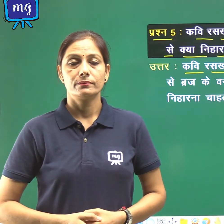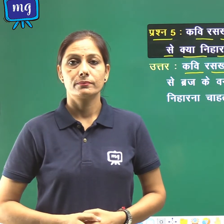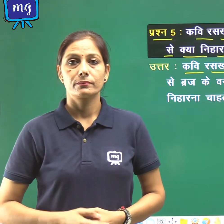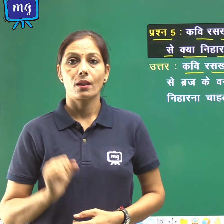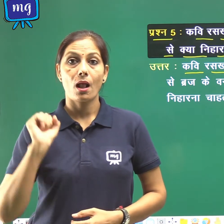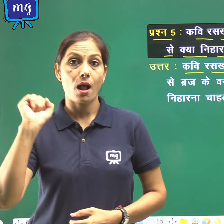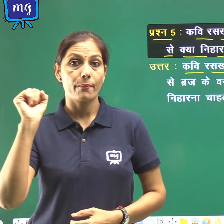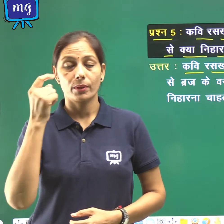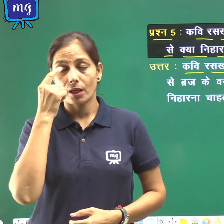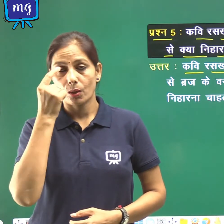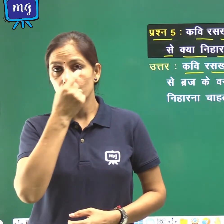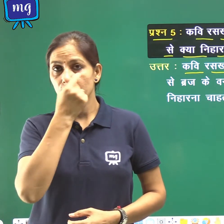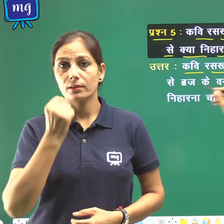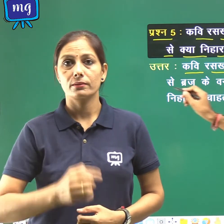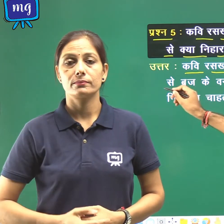अपनी आंखों से